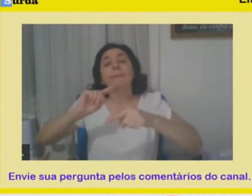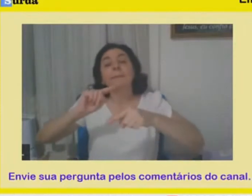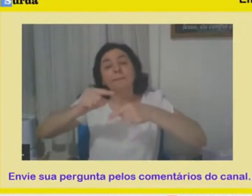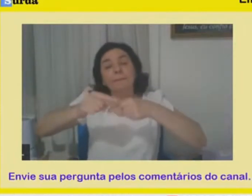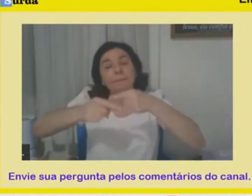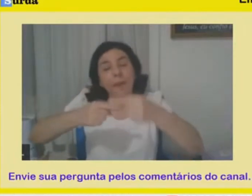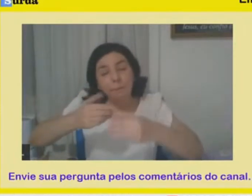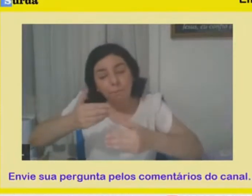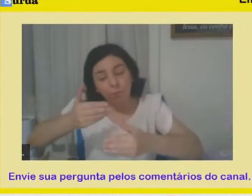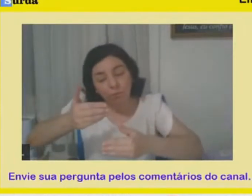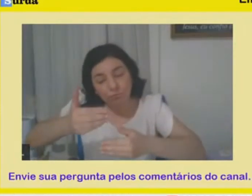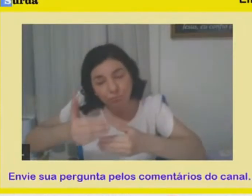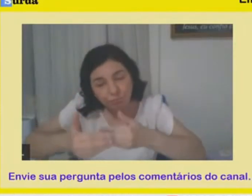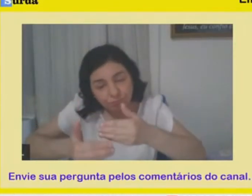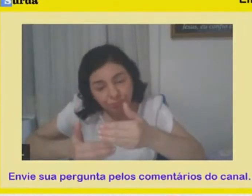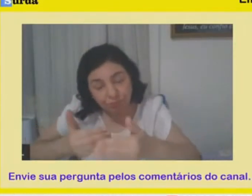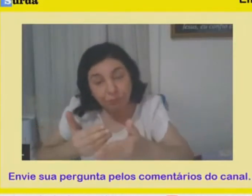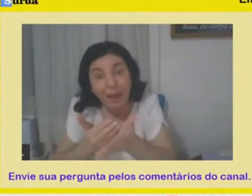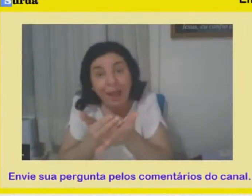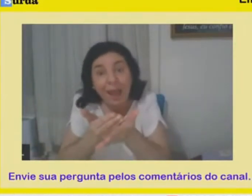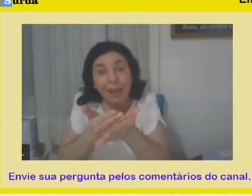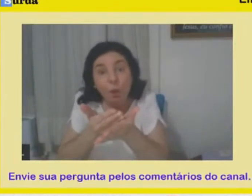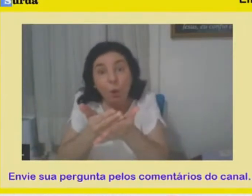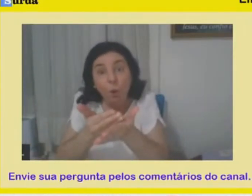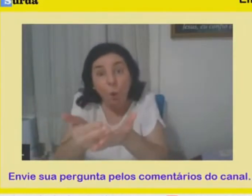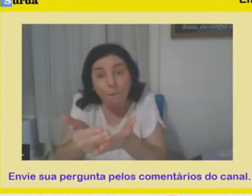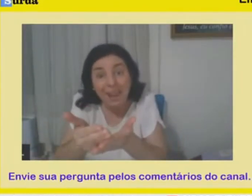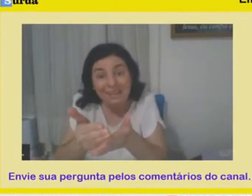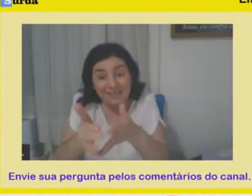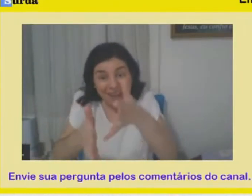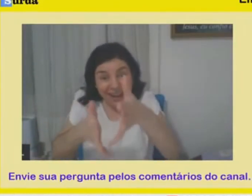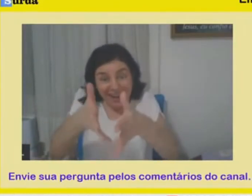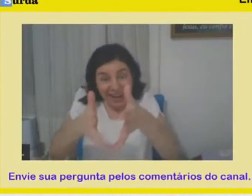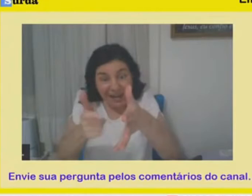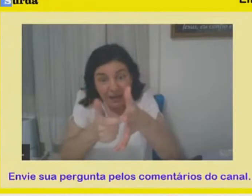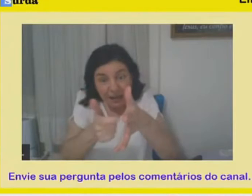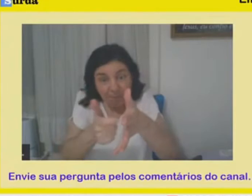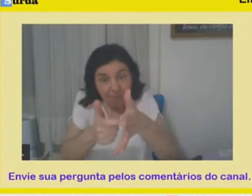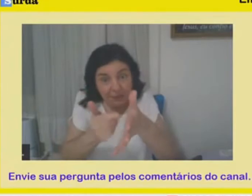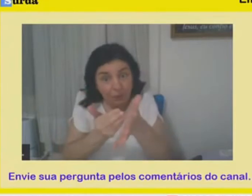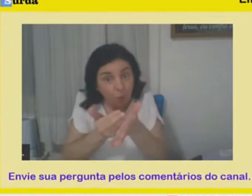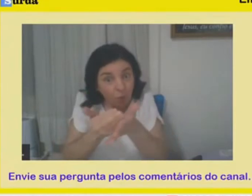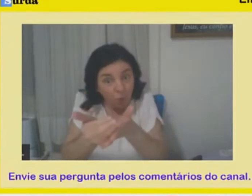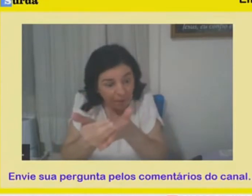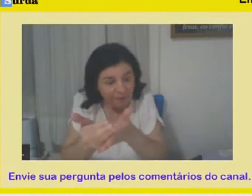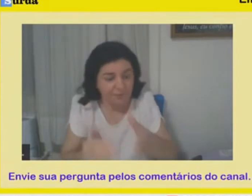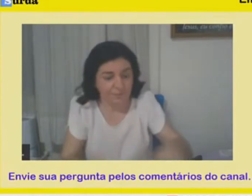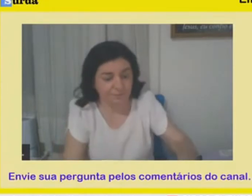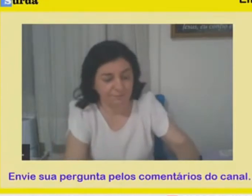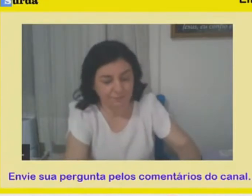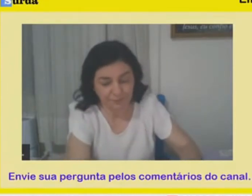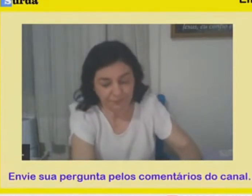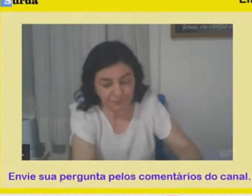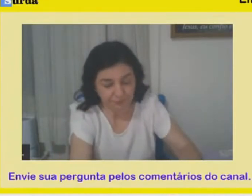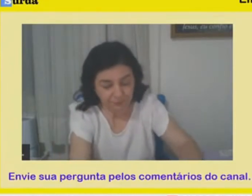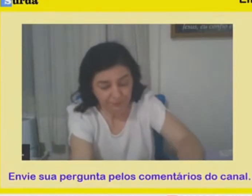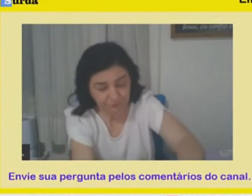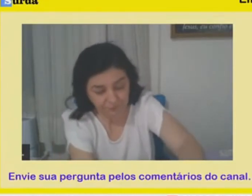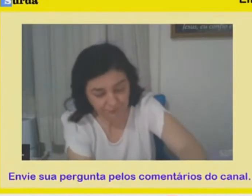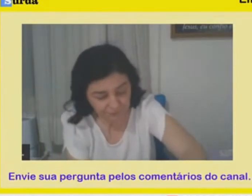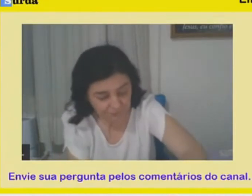com o número. O material visual auxilia muito. Depois, com o tempo, com o